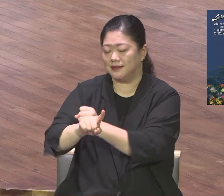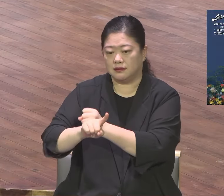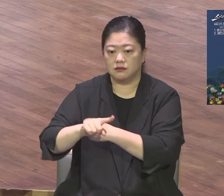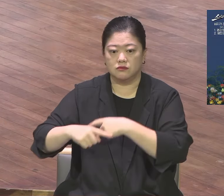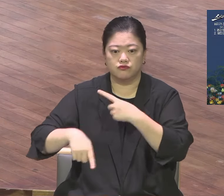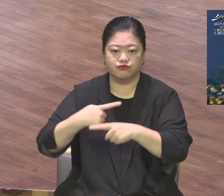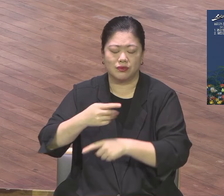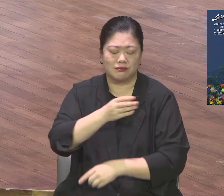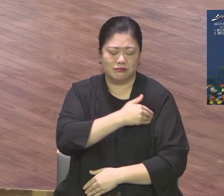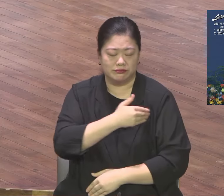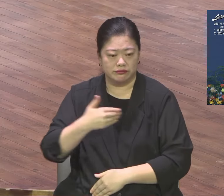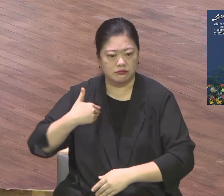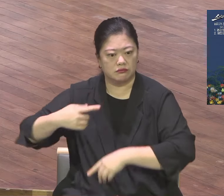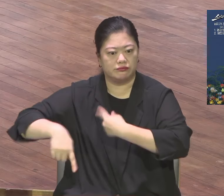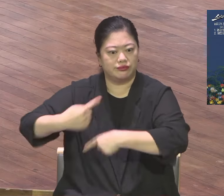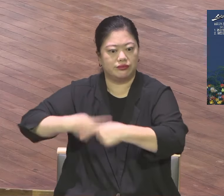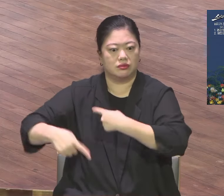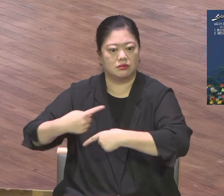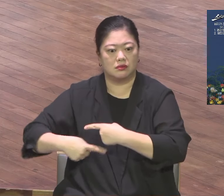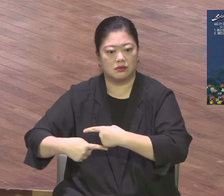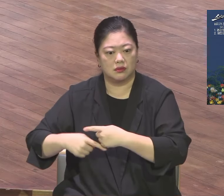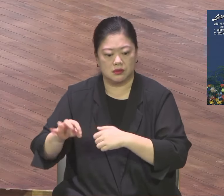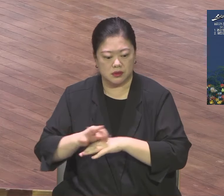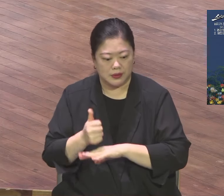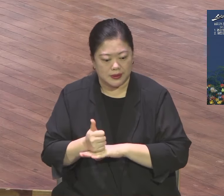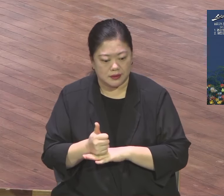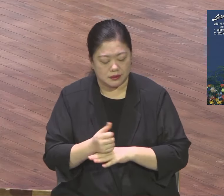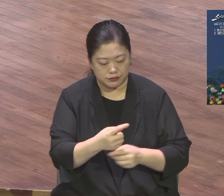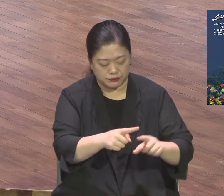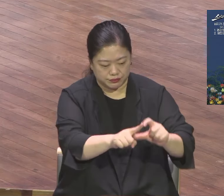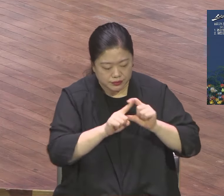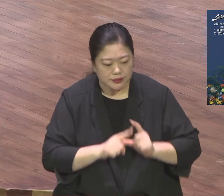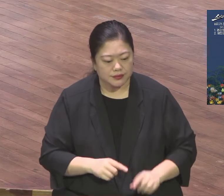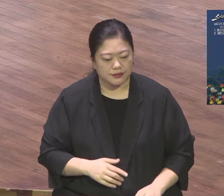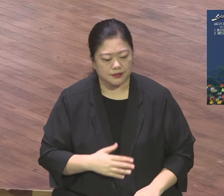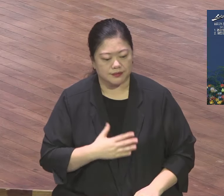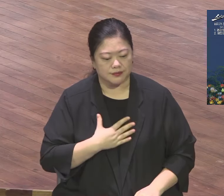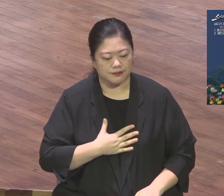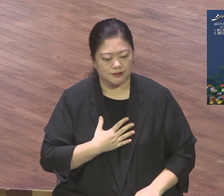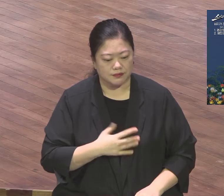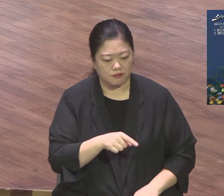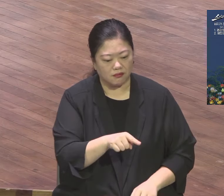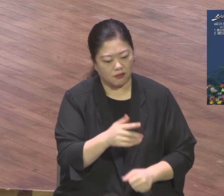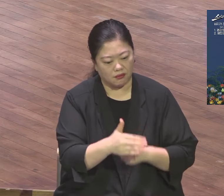참 얼마나 여호와 하나님을 신뢰를 했던지,